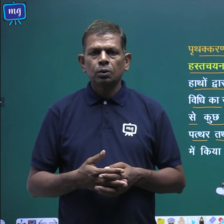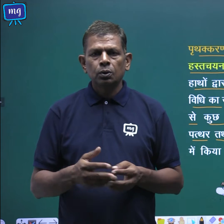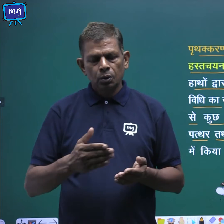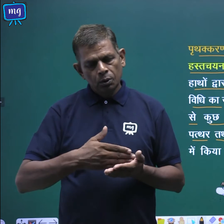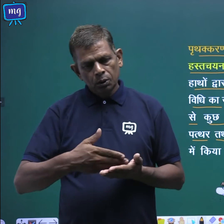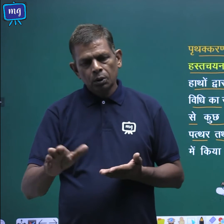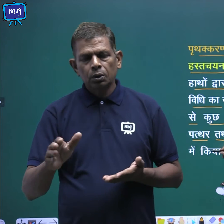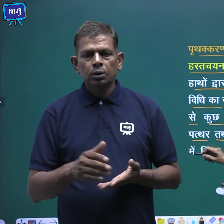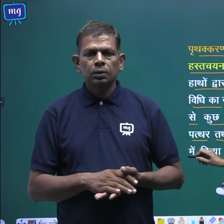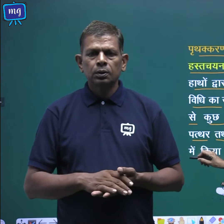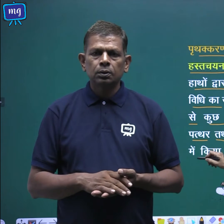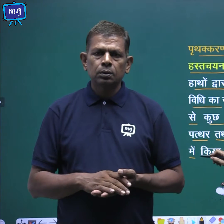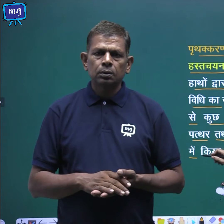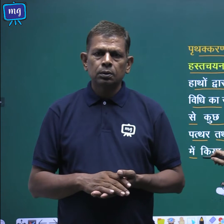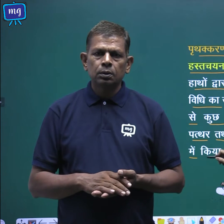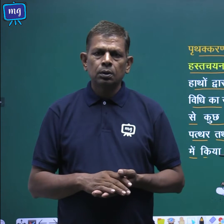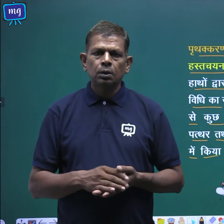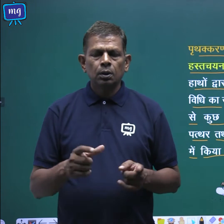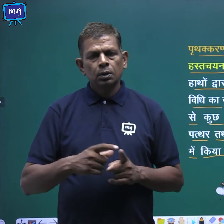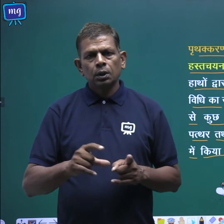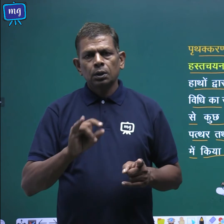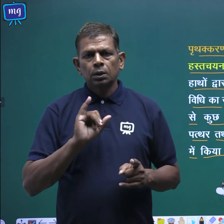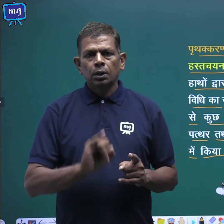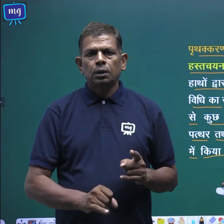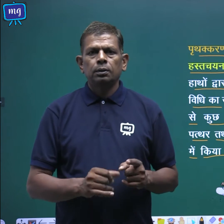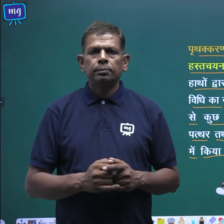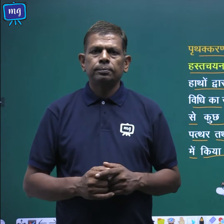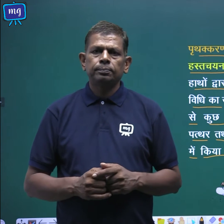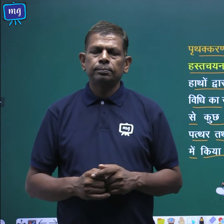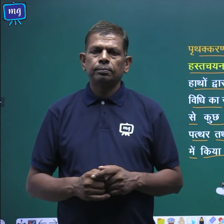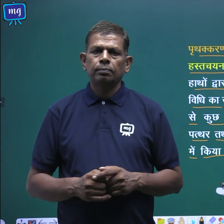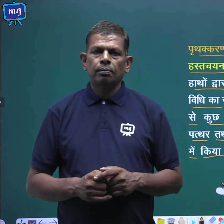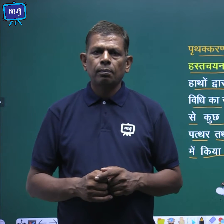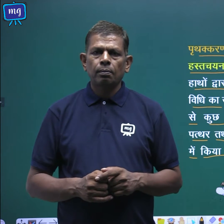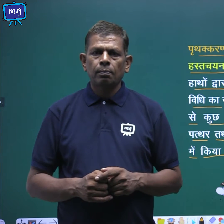पृथक करने में किया जाता है।